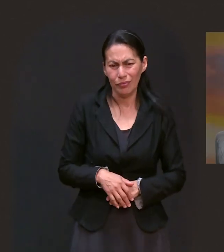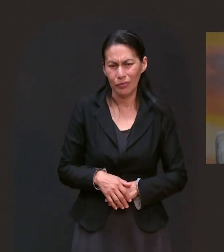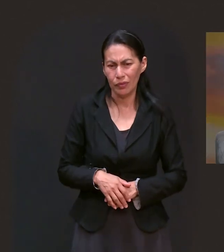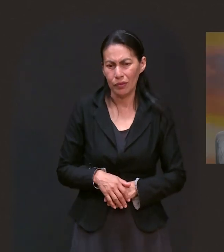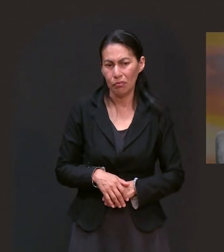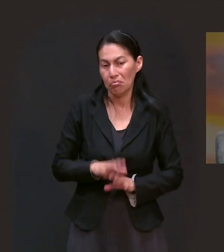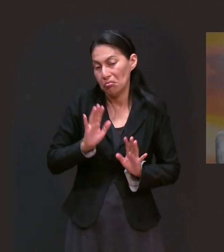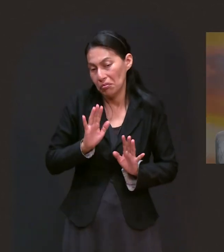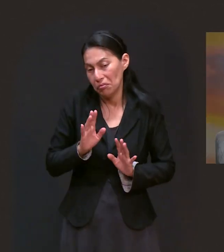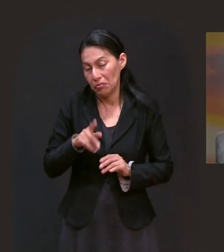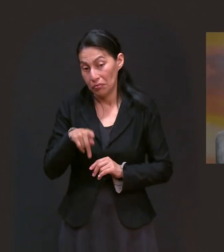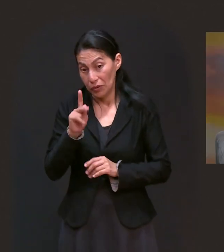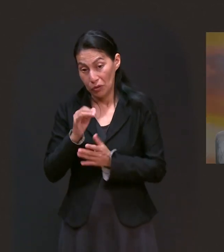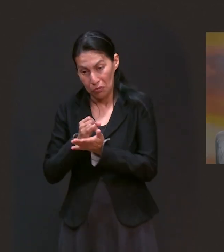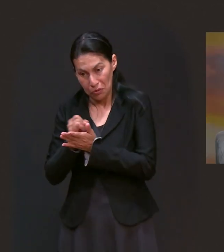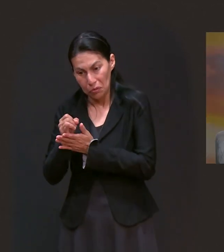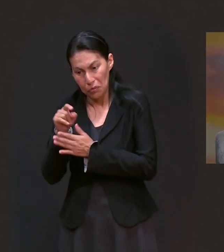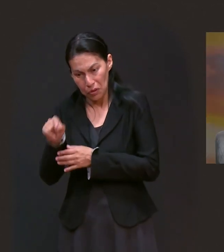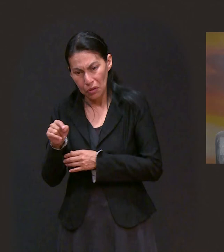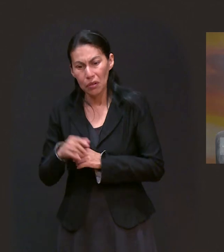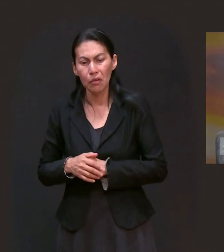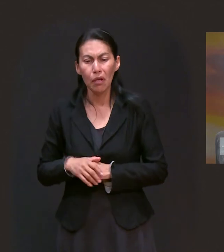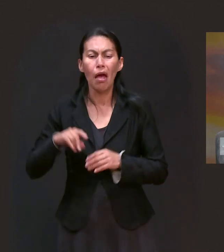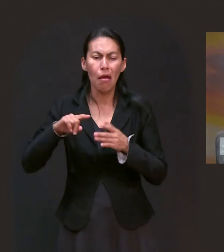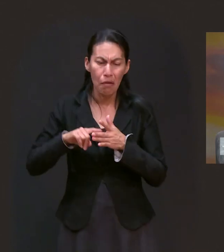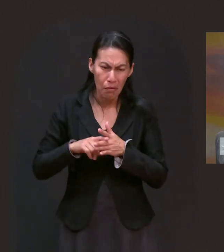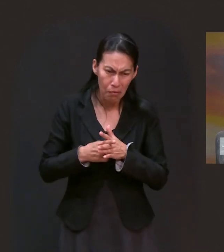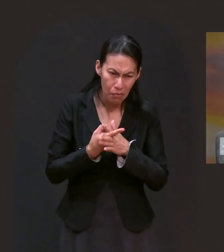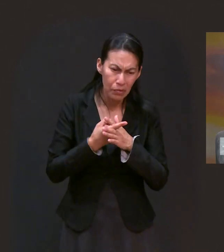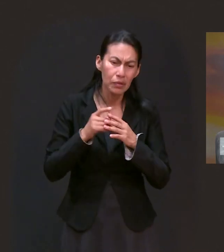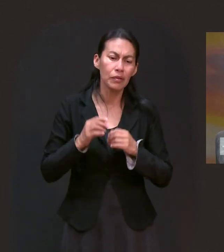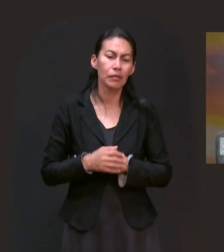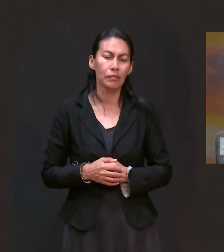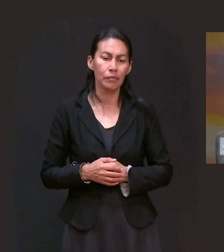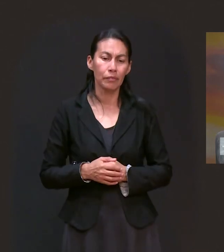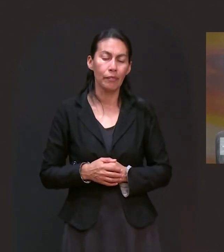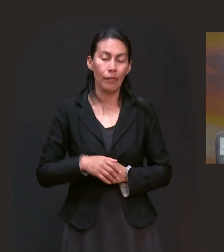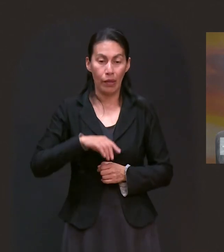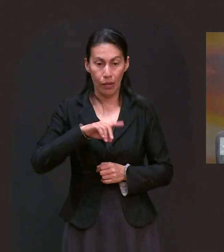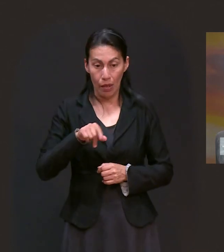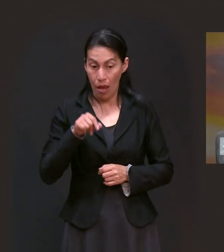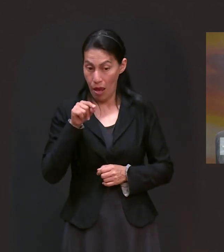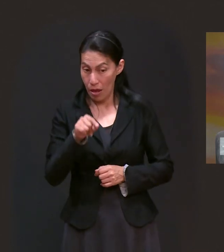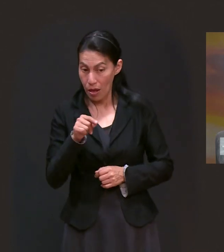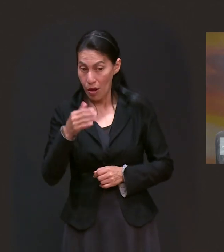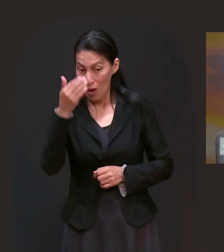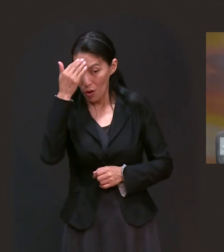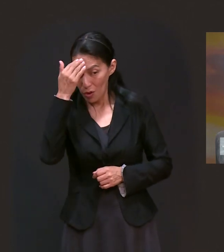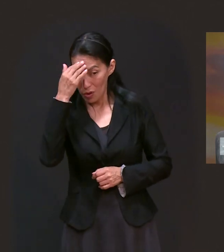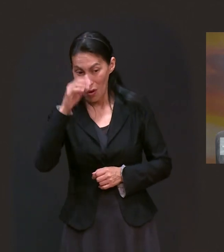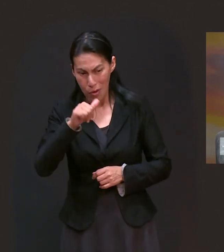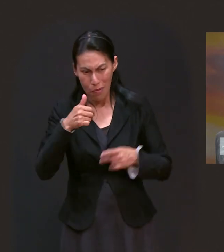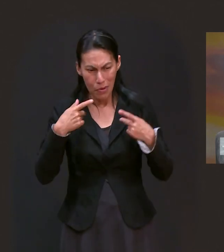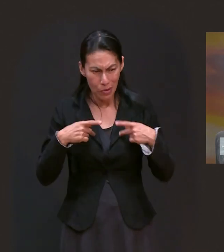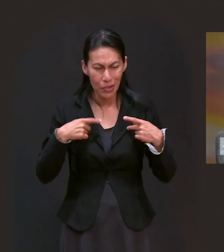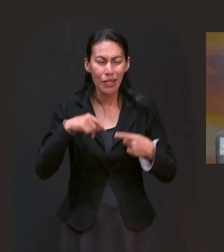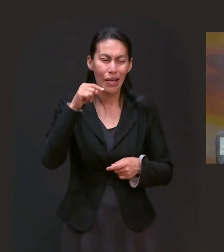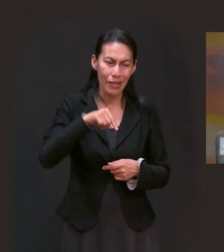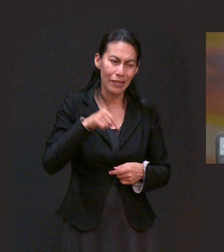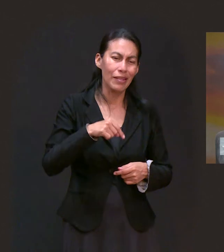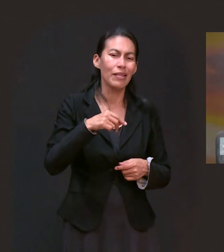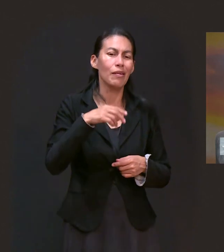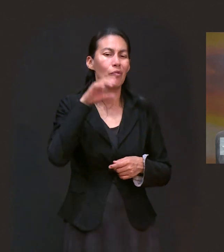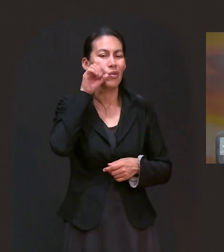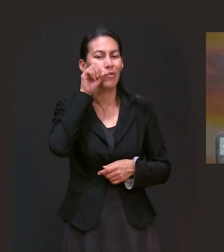había puesto eso nosotros ni sabíamos así que ahí empezó lo de la residencia y ahí conocí el contacto lo que es universidad